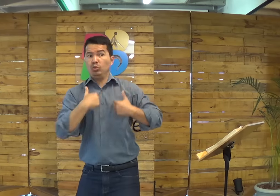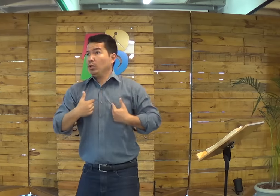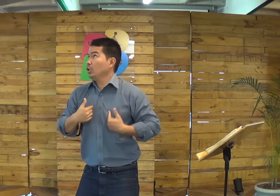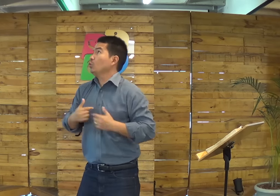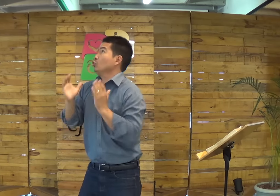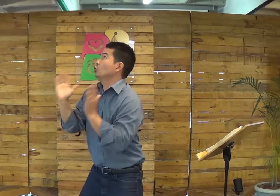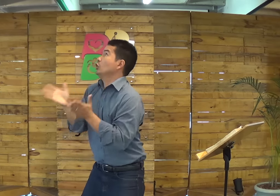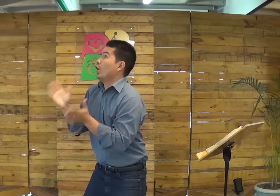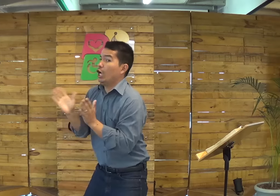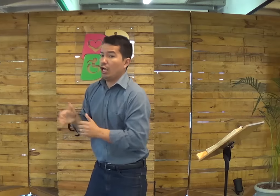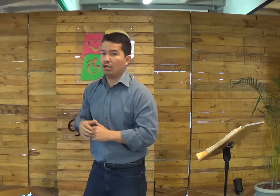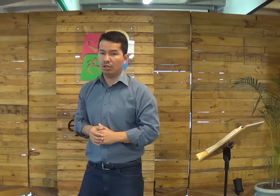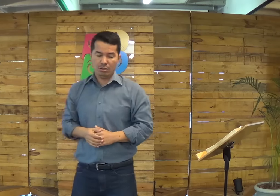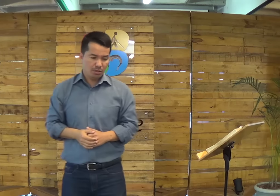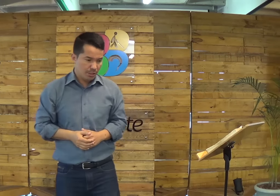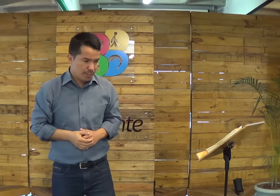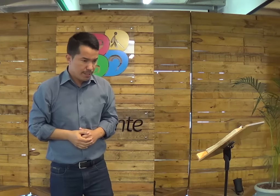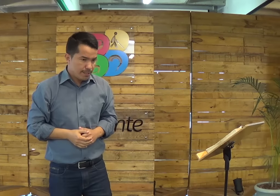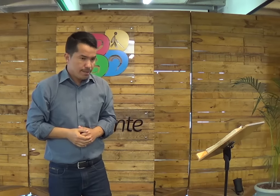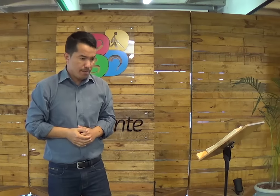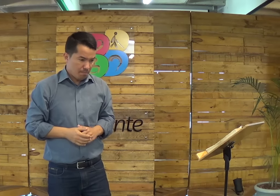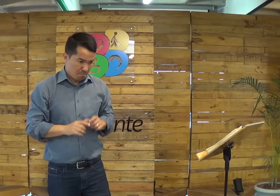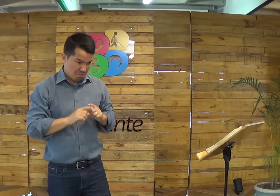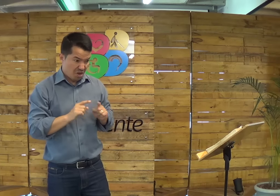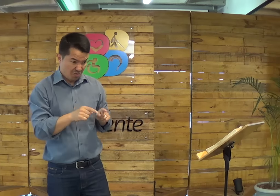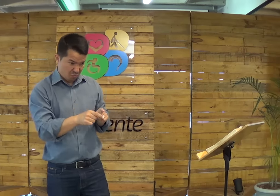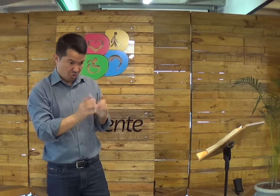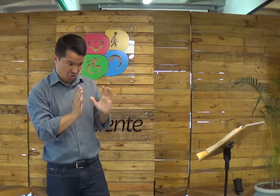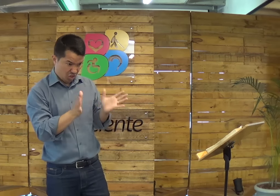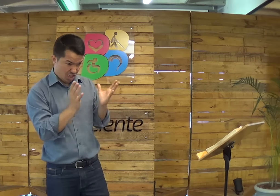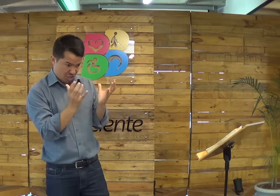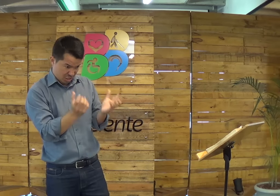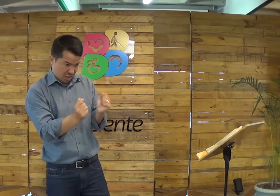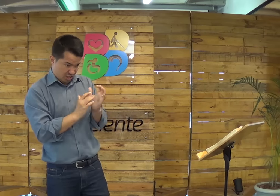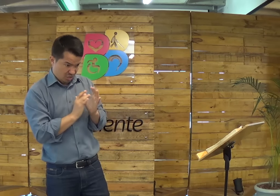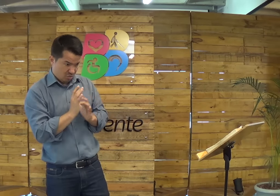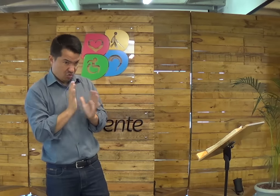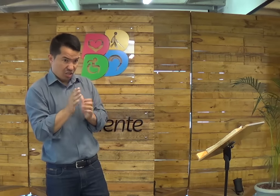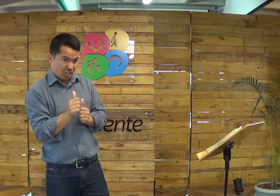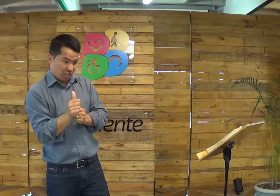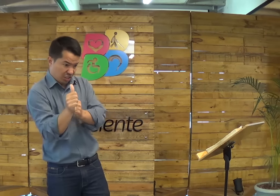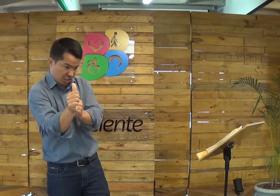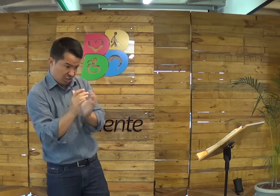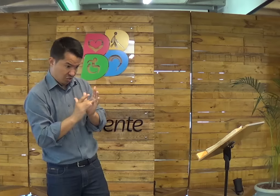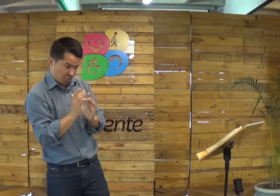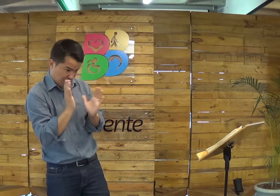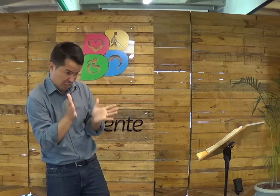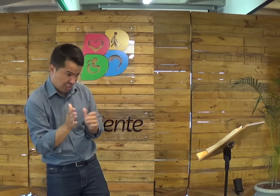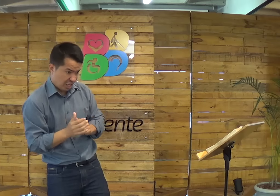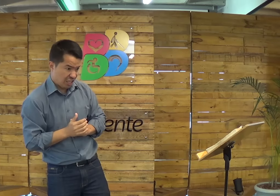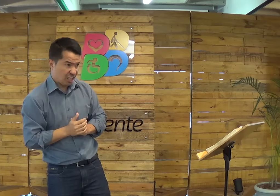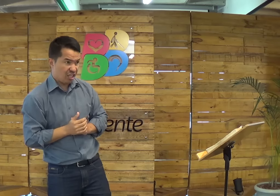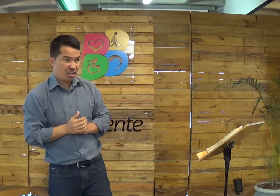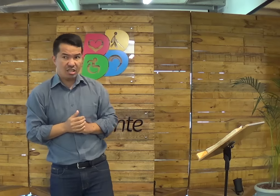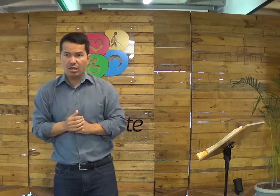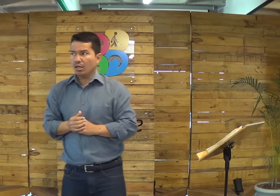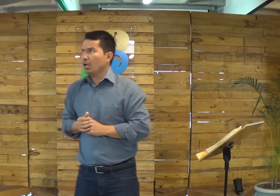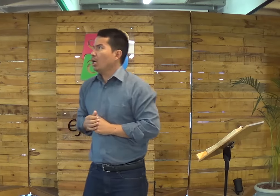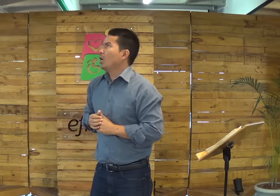abençoou já ã tá mas você você já aceitou a Jesus você tava seguindo a Jesus